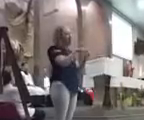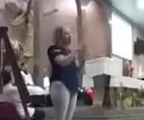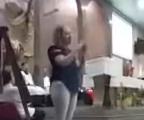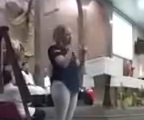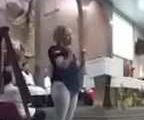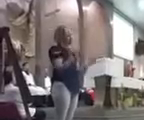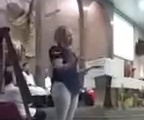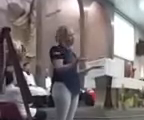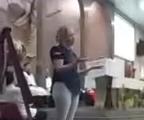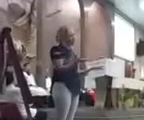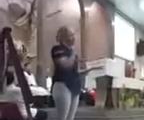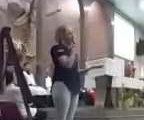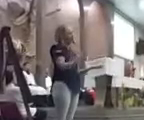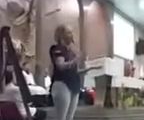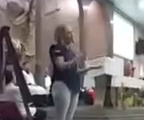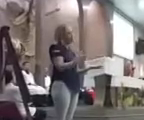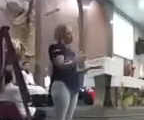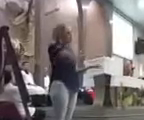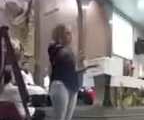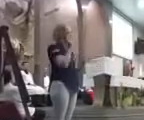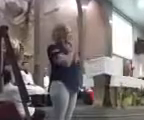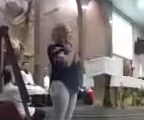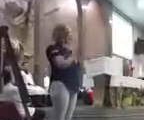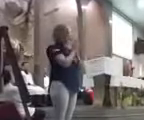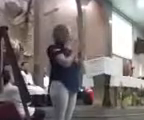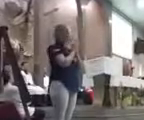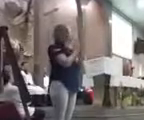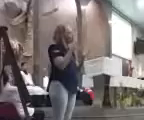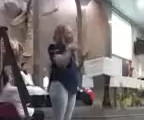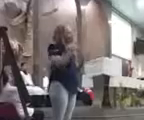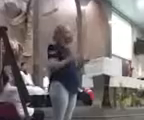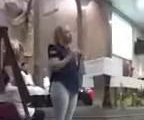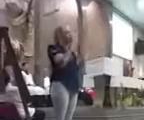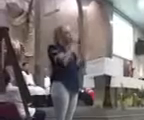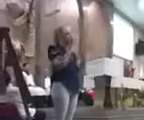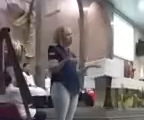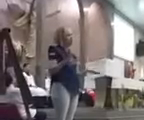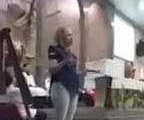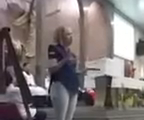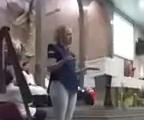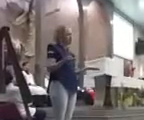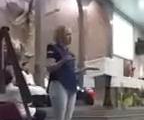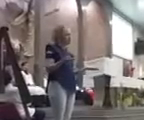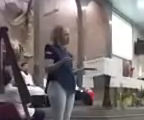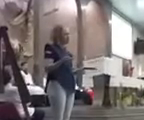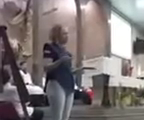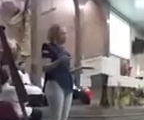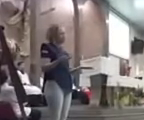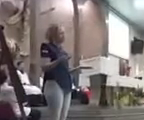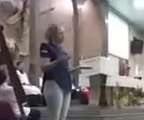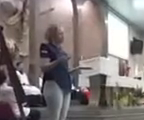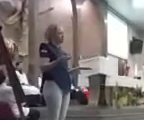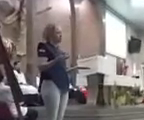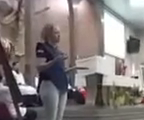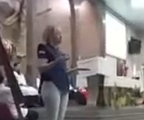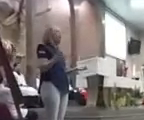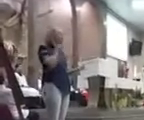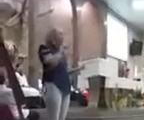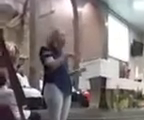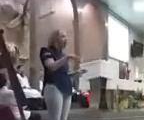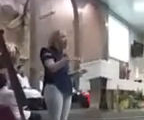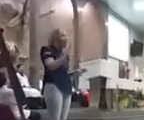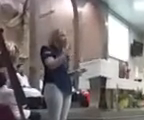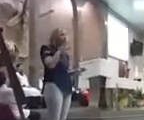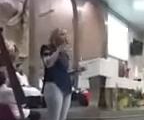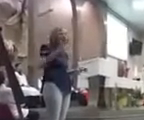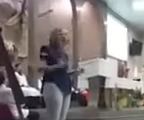sua família aqui, rezando na missa. É a única missa na Semana da Família que nós estamos realizando, e a